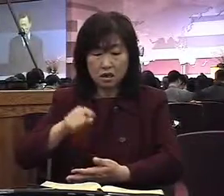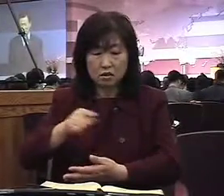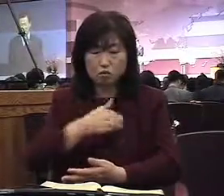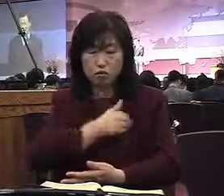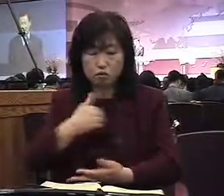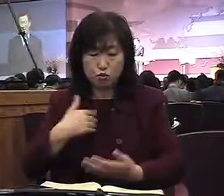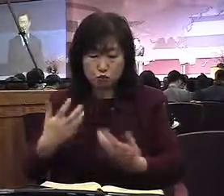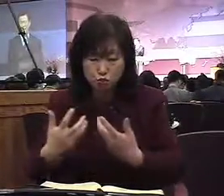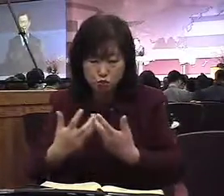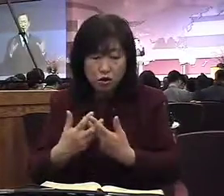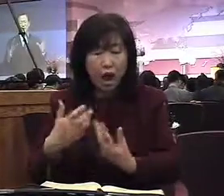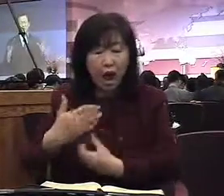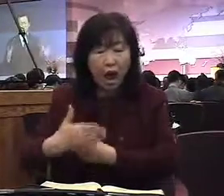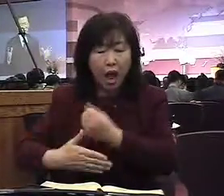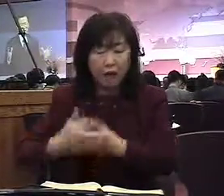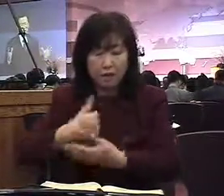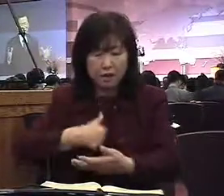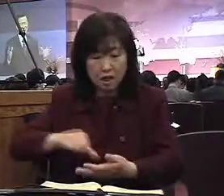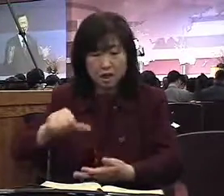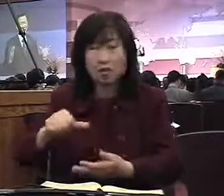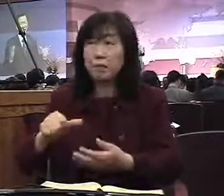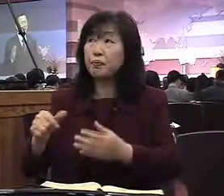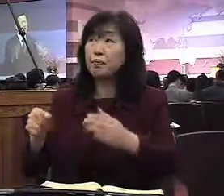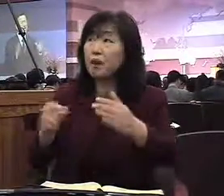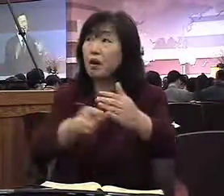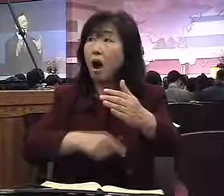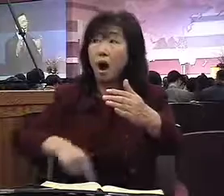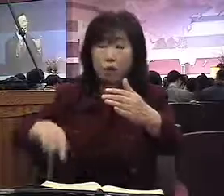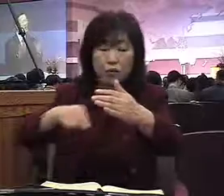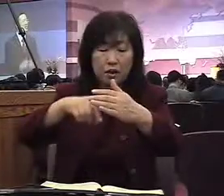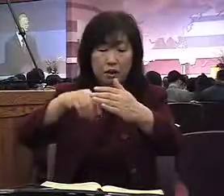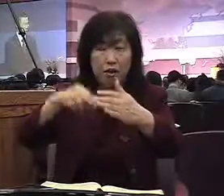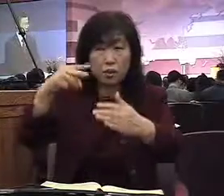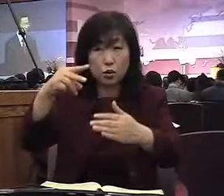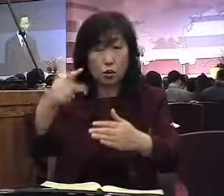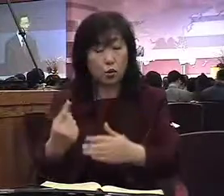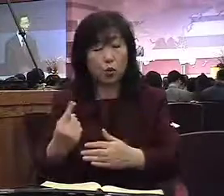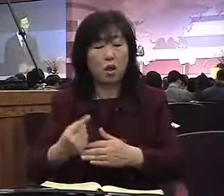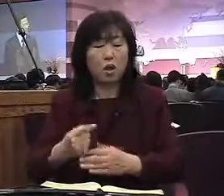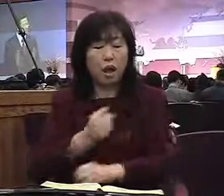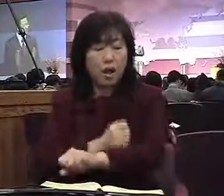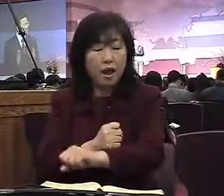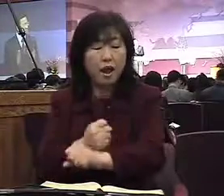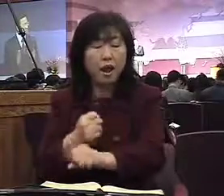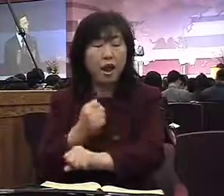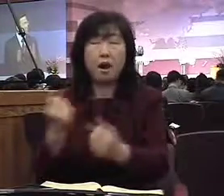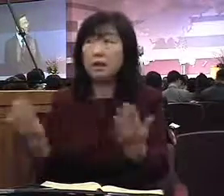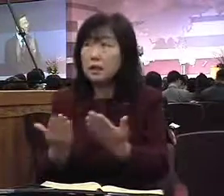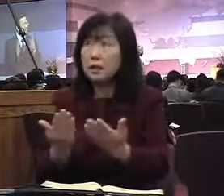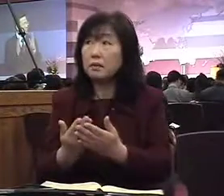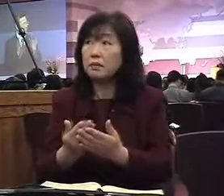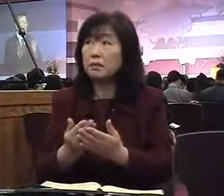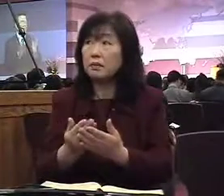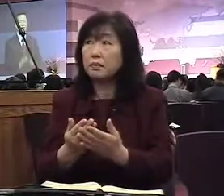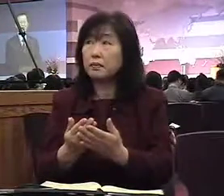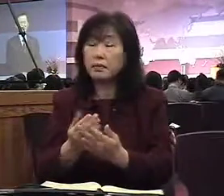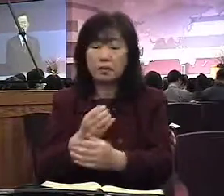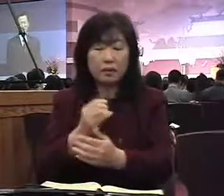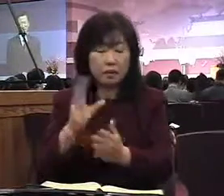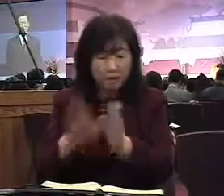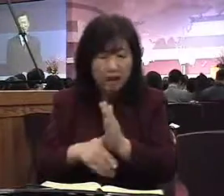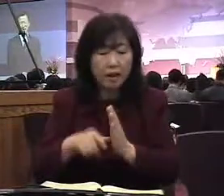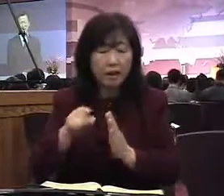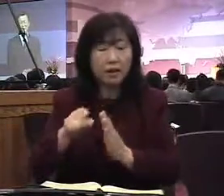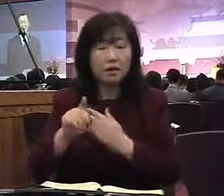않습니다. 하나님의 자녀 가운데서도 우리가 해야 할 일이다. 그럴 때 이런 것들을 하나님께서 보장해